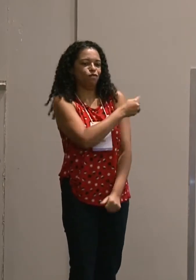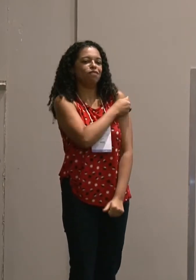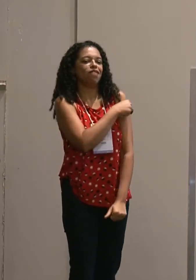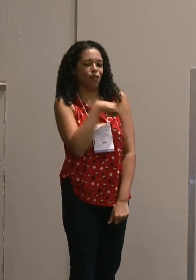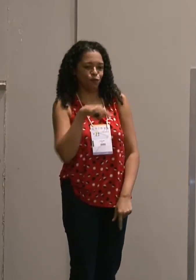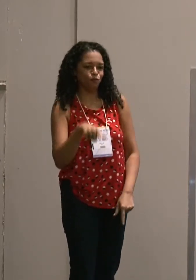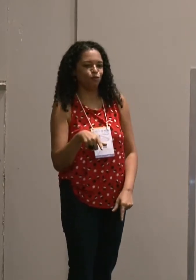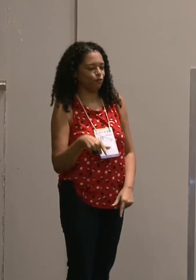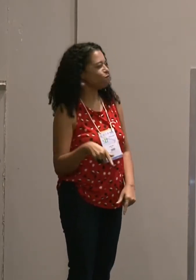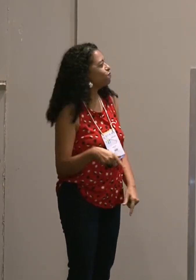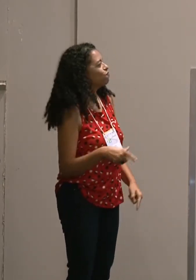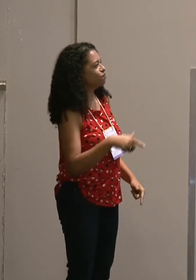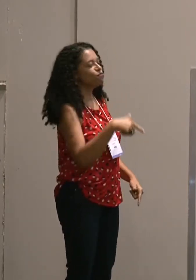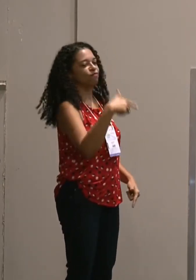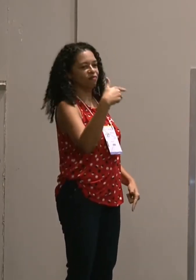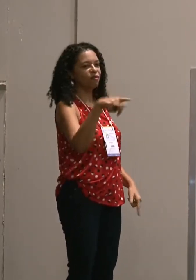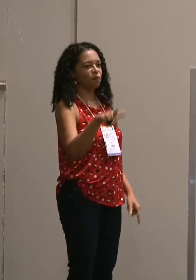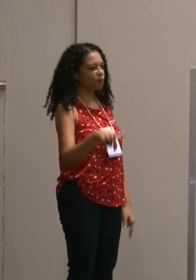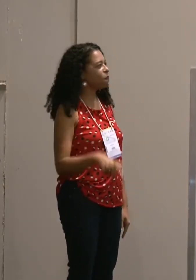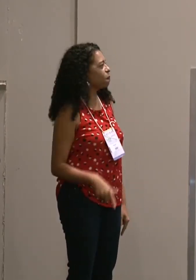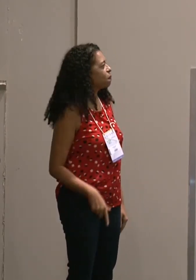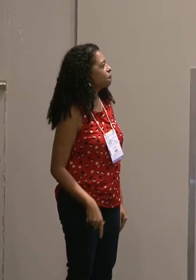sapatos para todos os alunos surdos